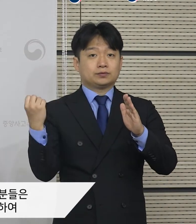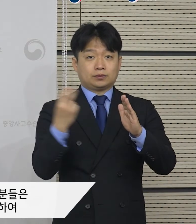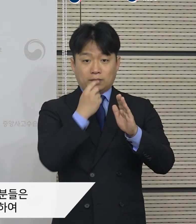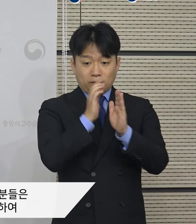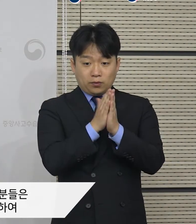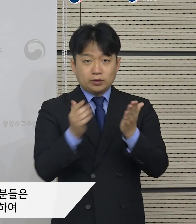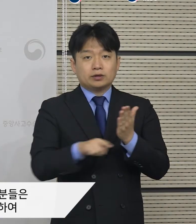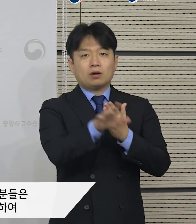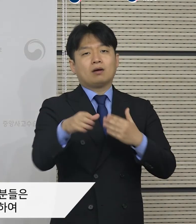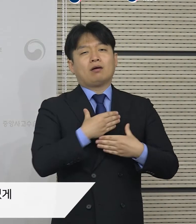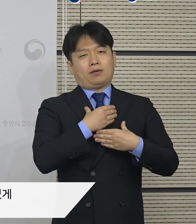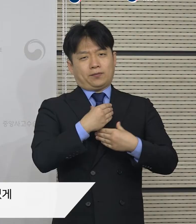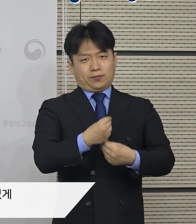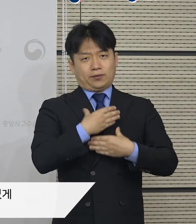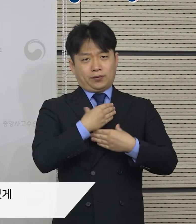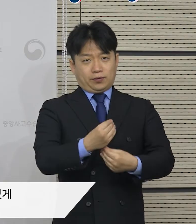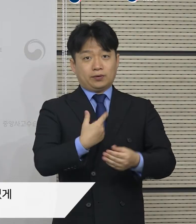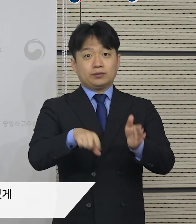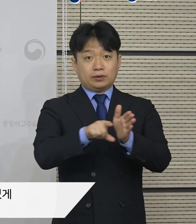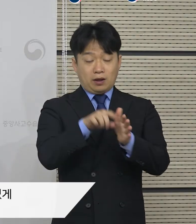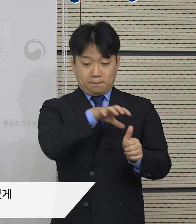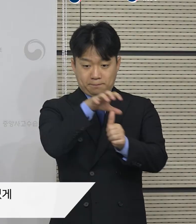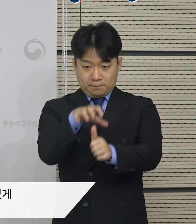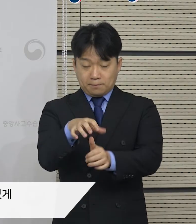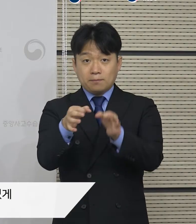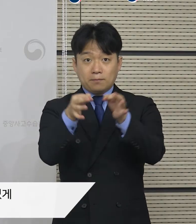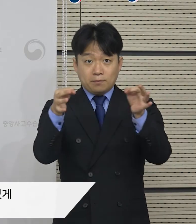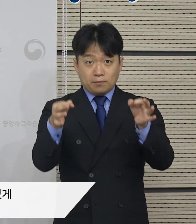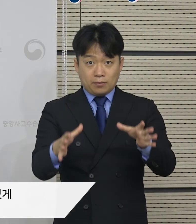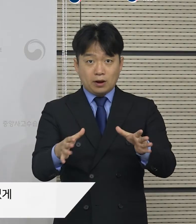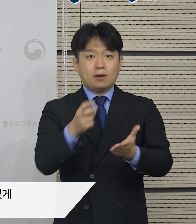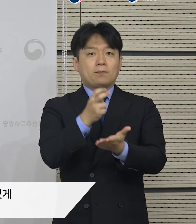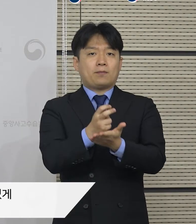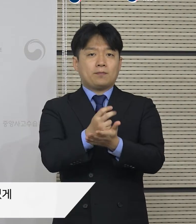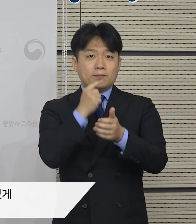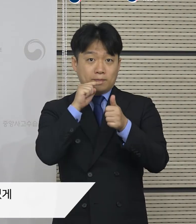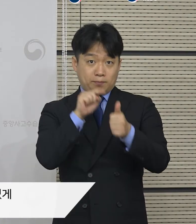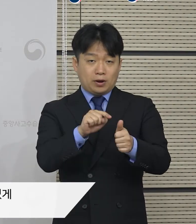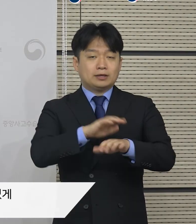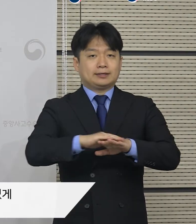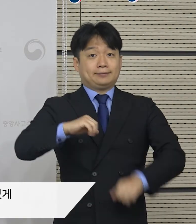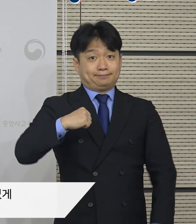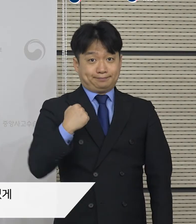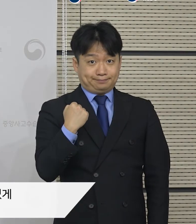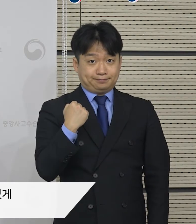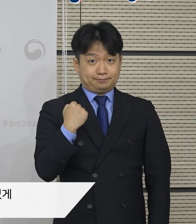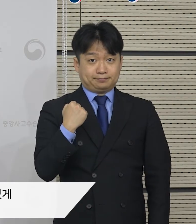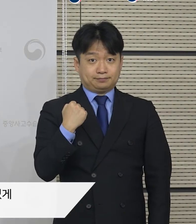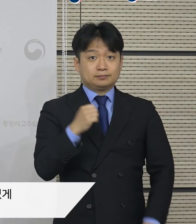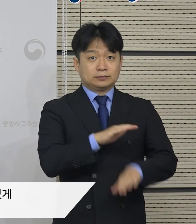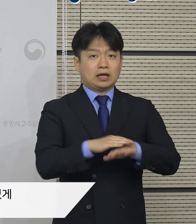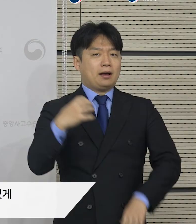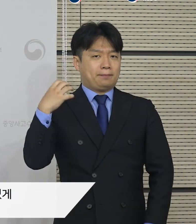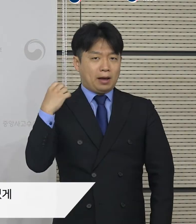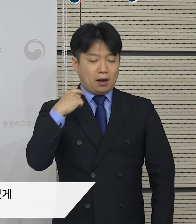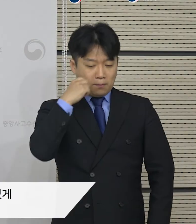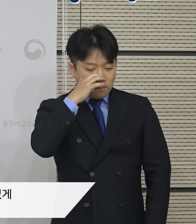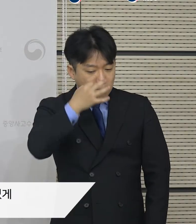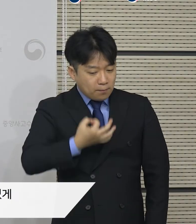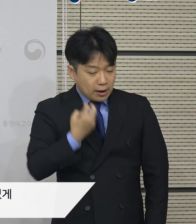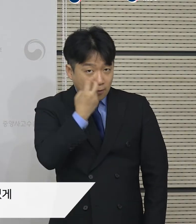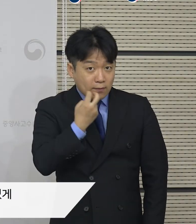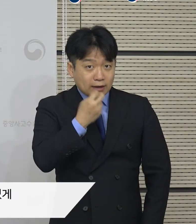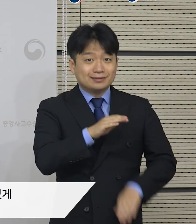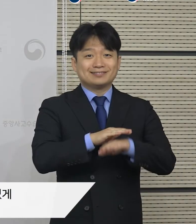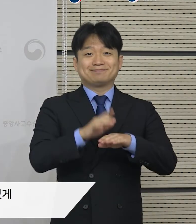사회 모두의 안전을 위하여 격리 기간 동안 격리 수칙을 철저히 지켜주시고 책임감 있게 자기 관리를 해주실